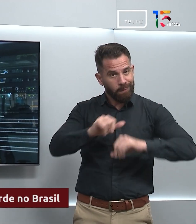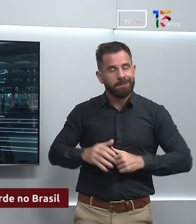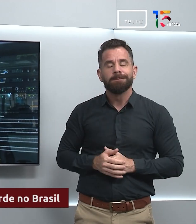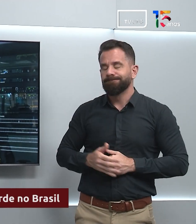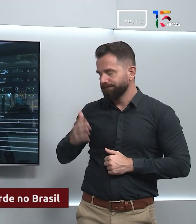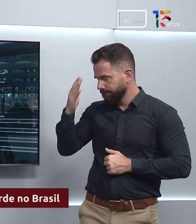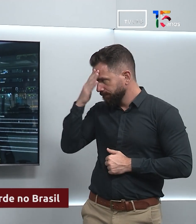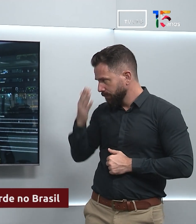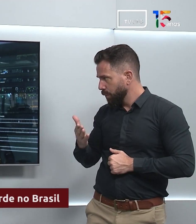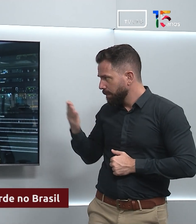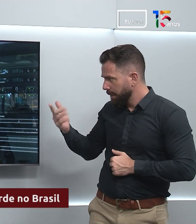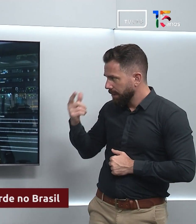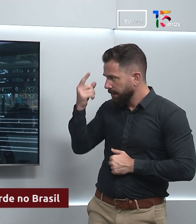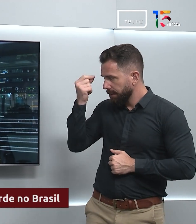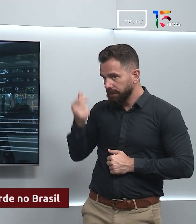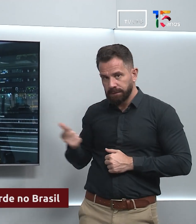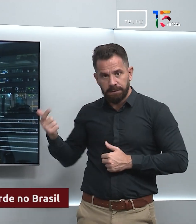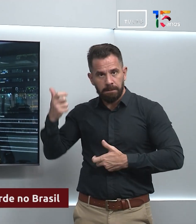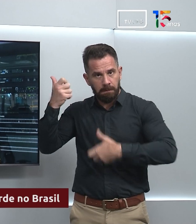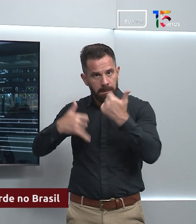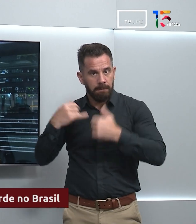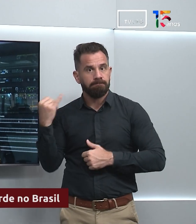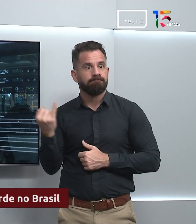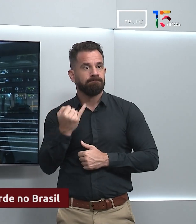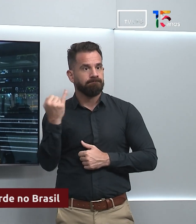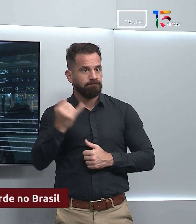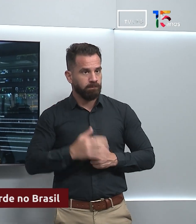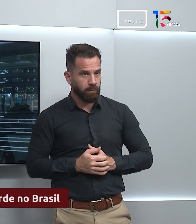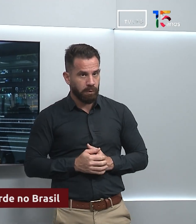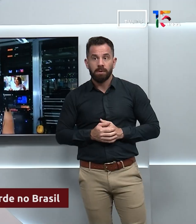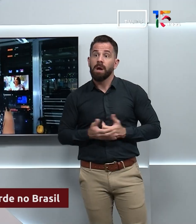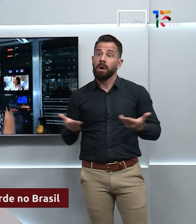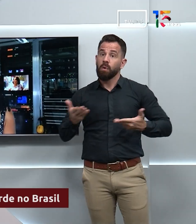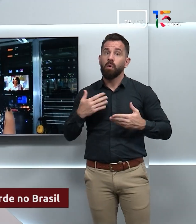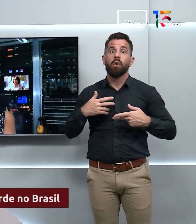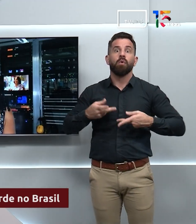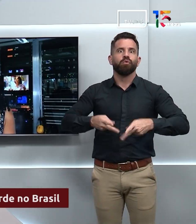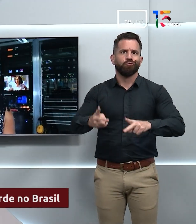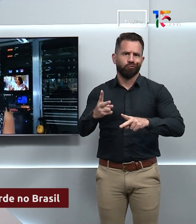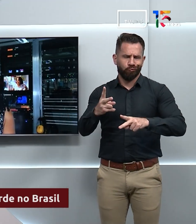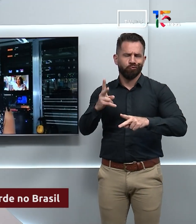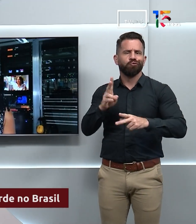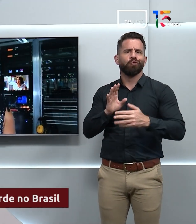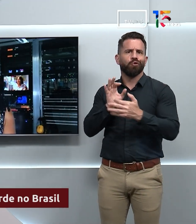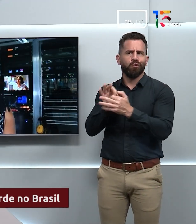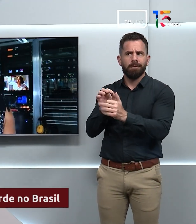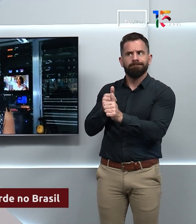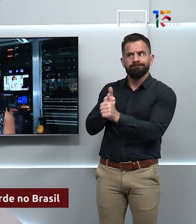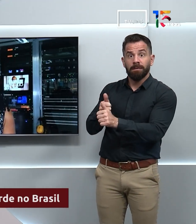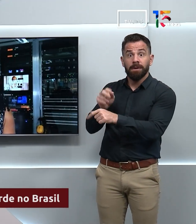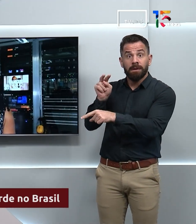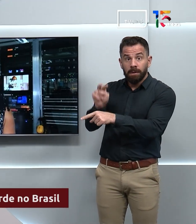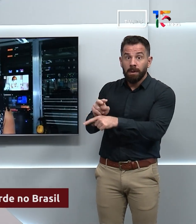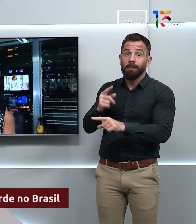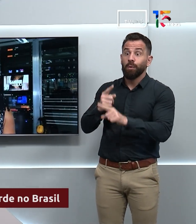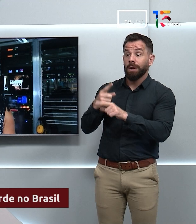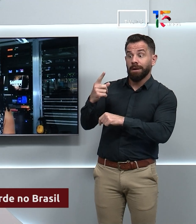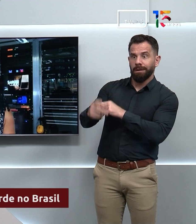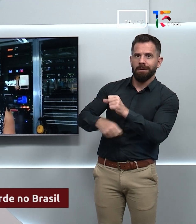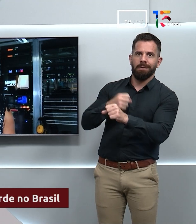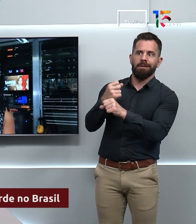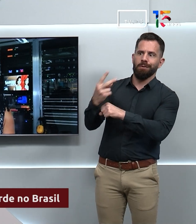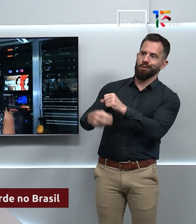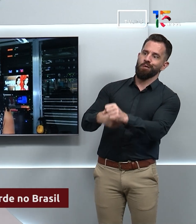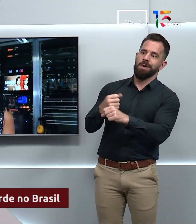obrigada, Sara, com essas informações importantes. A gente vai seguir acompanhando, porque mais eleições estão aí na visão